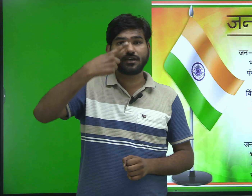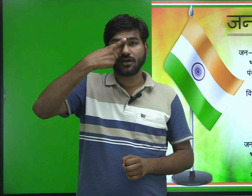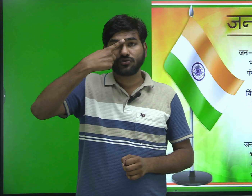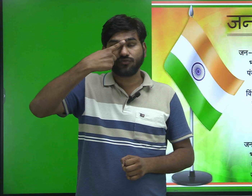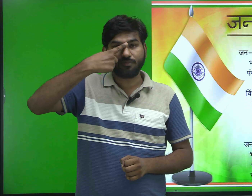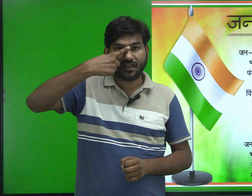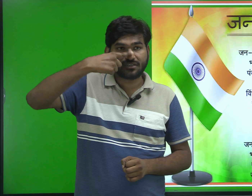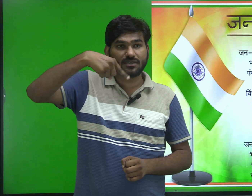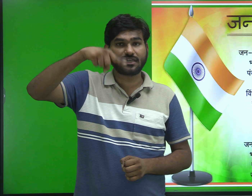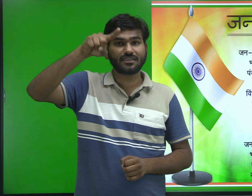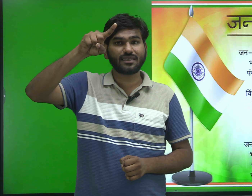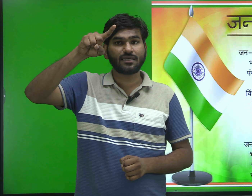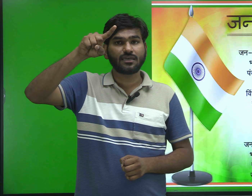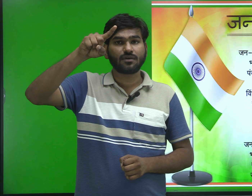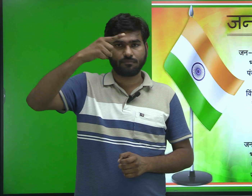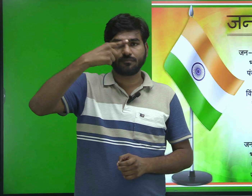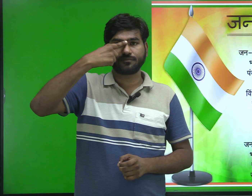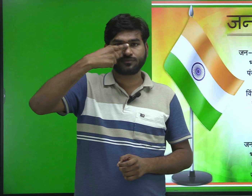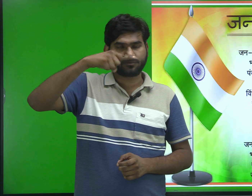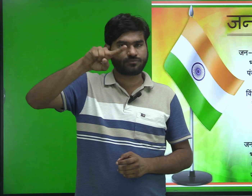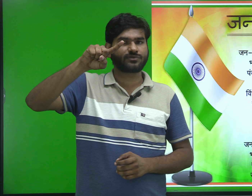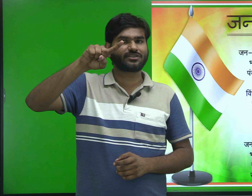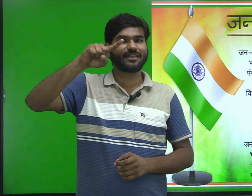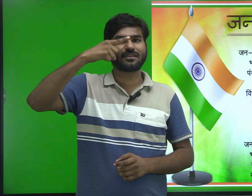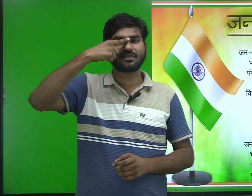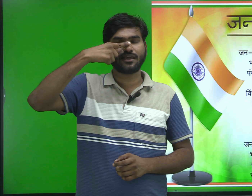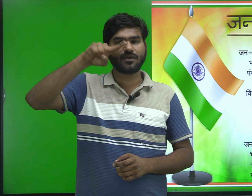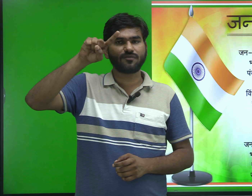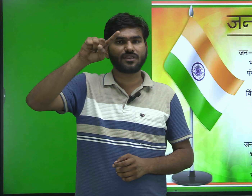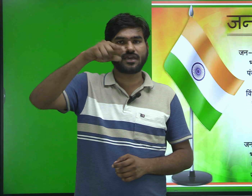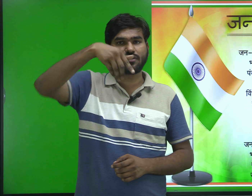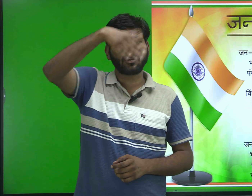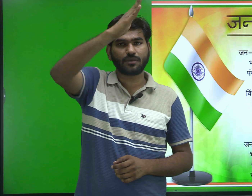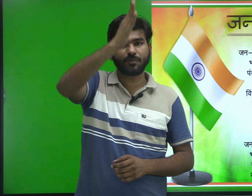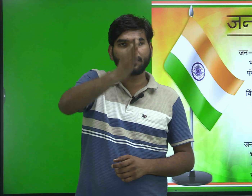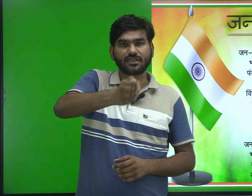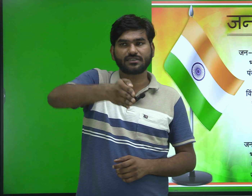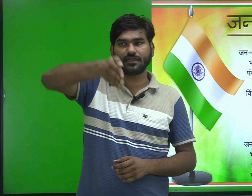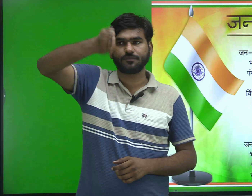तो महाराष्ट्र का साइन ये सेन लेंगे, विंध्य और ये पर्वत का साइन,